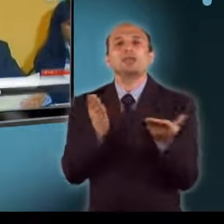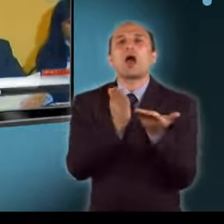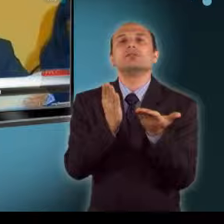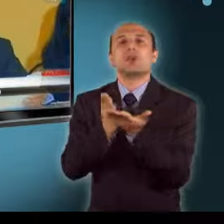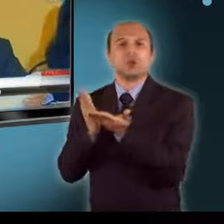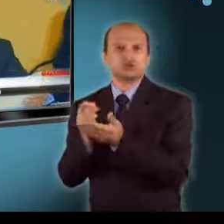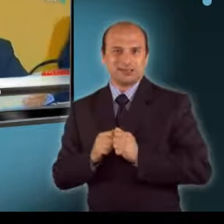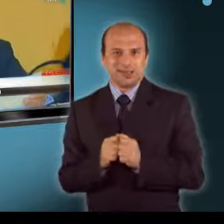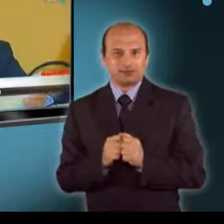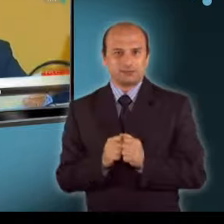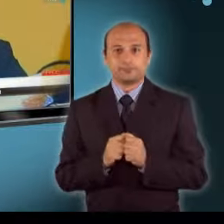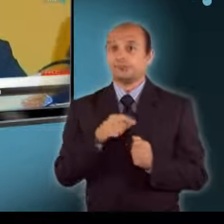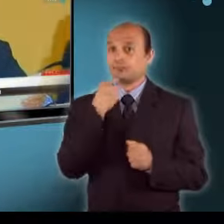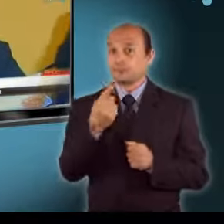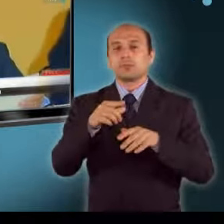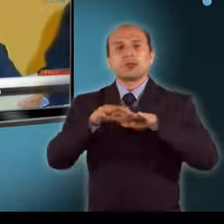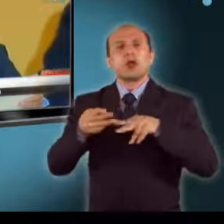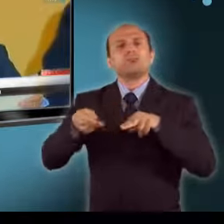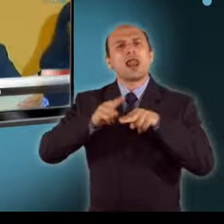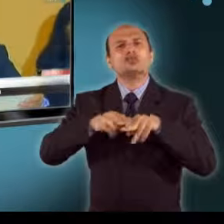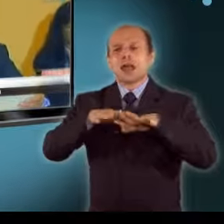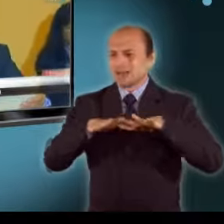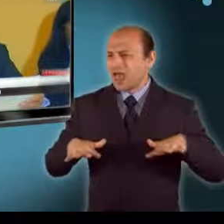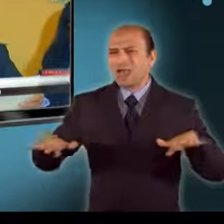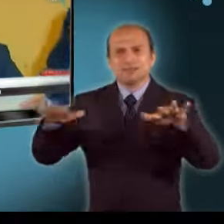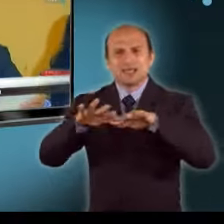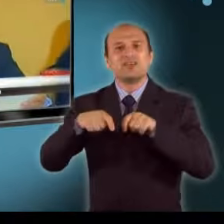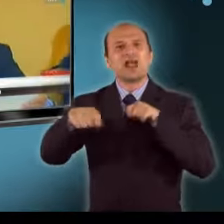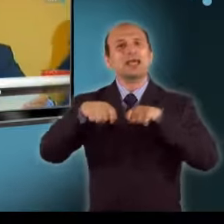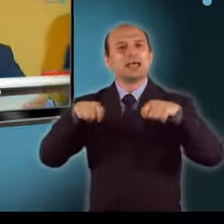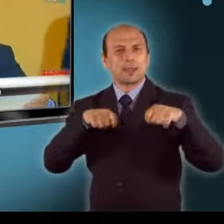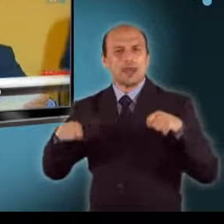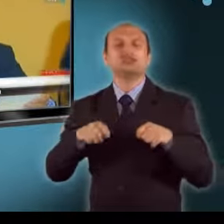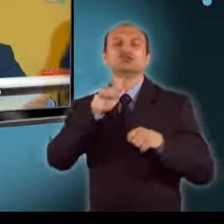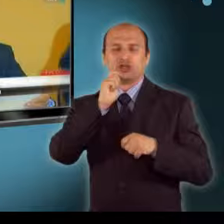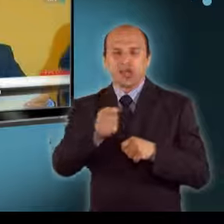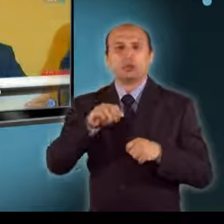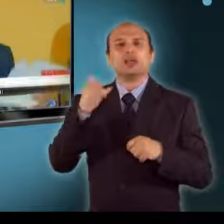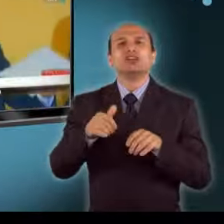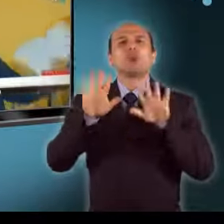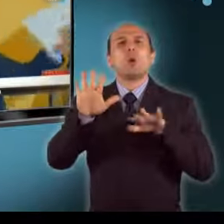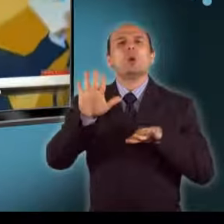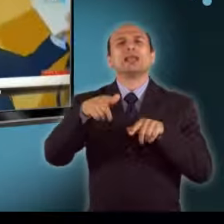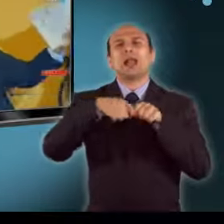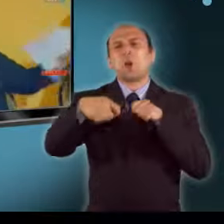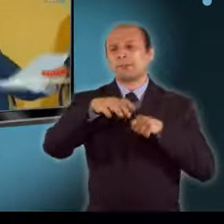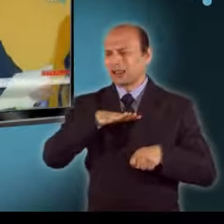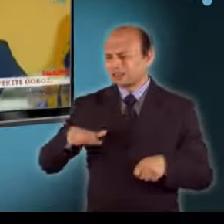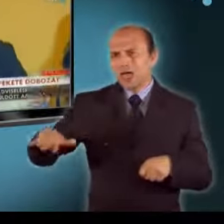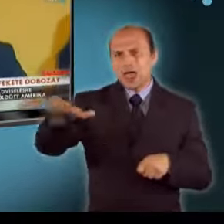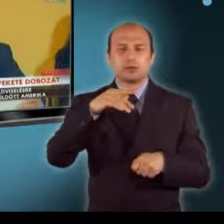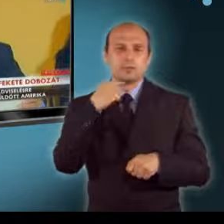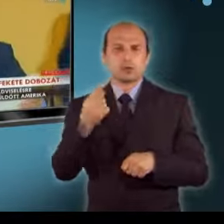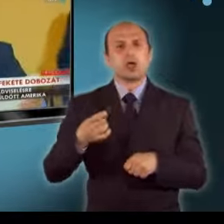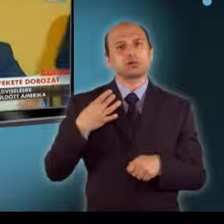képünk feltérképezte a baleset helyszínét. Az Airbus maradványai 5 kilométer hosszan terülnek el a vízen, mondta a brazil